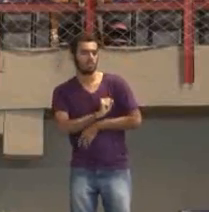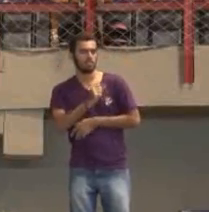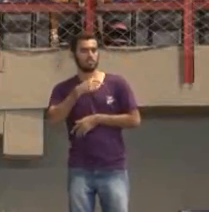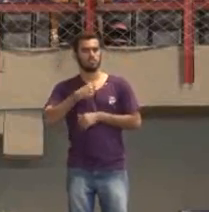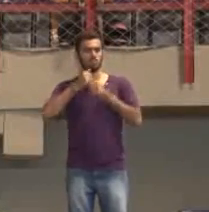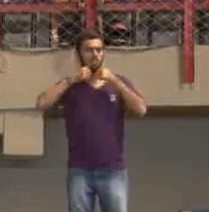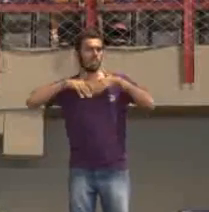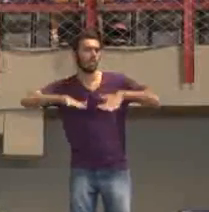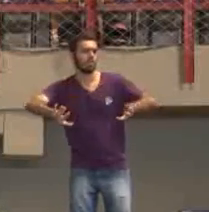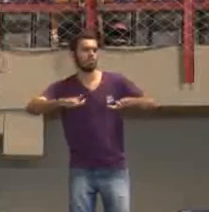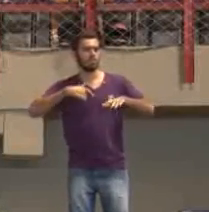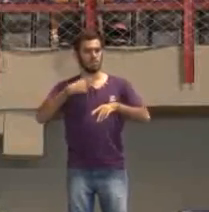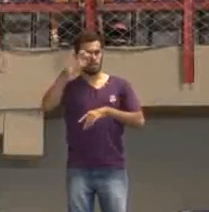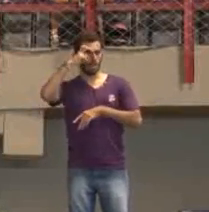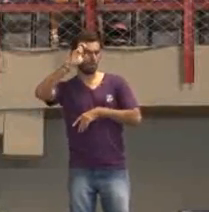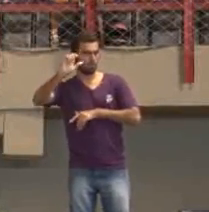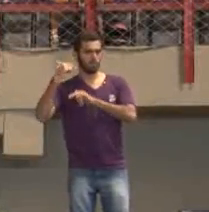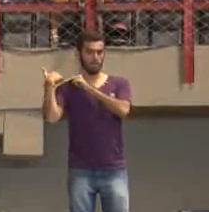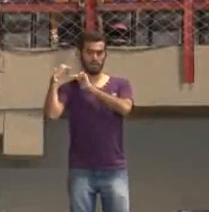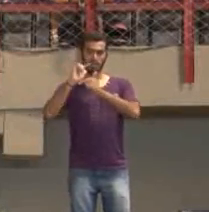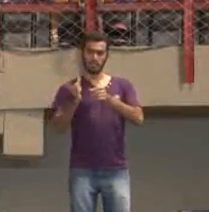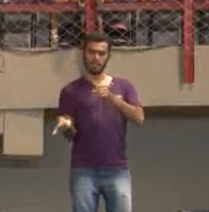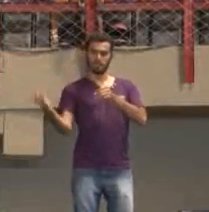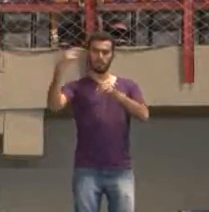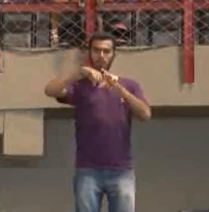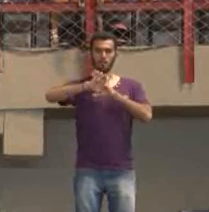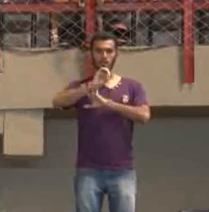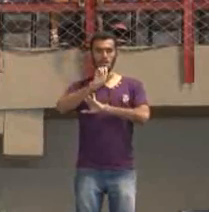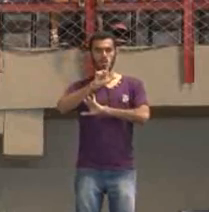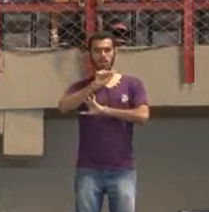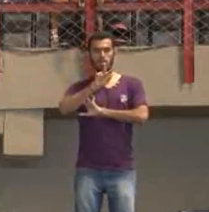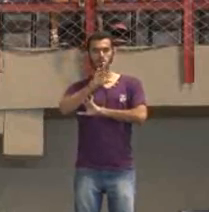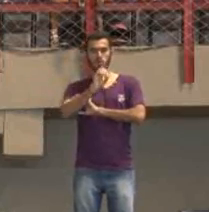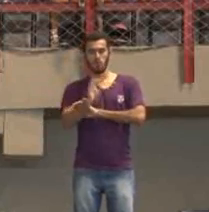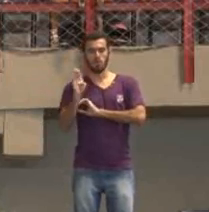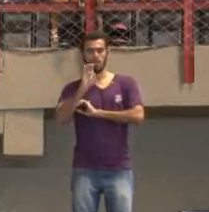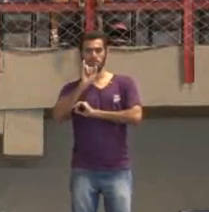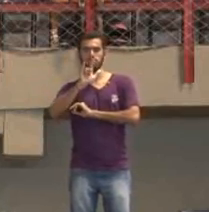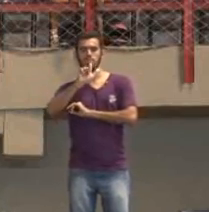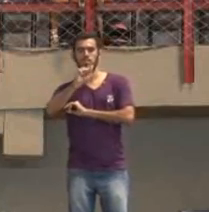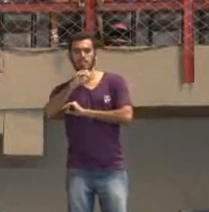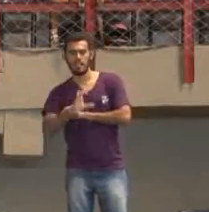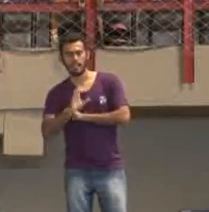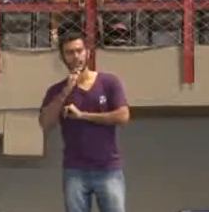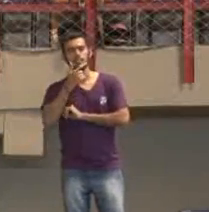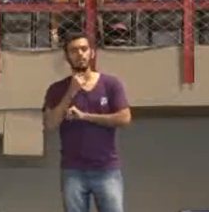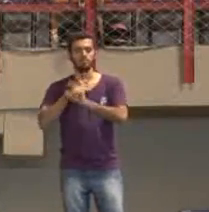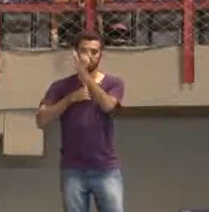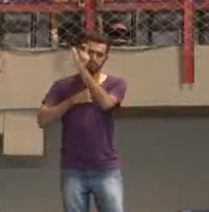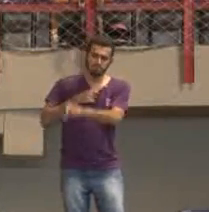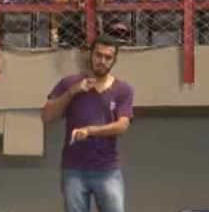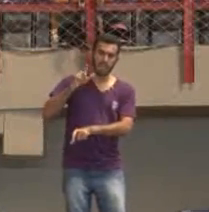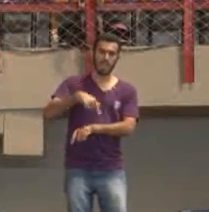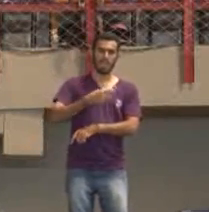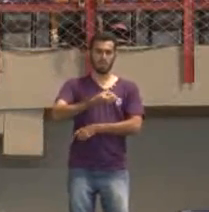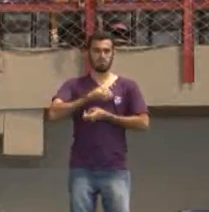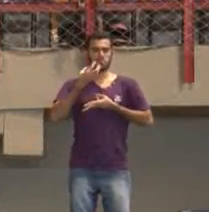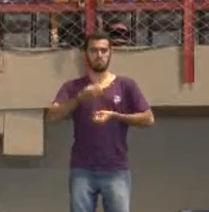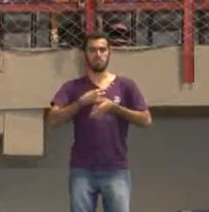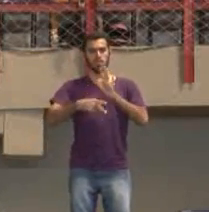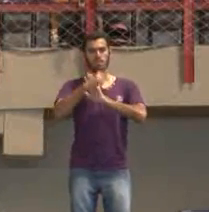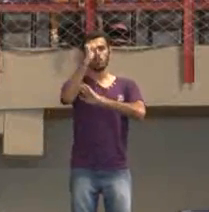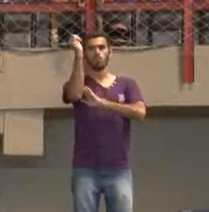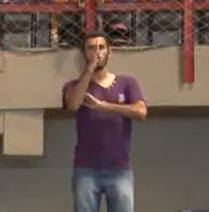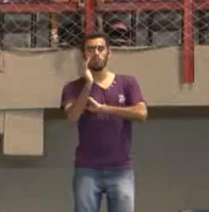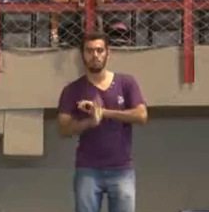cultura clássica volta com Olavo Bilac. Olavo Bilac vai ser esse poeta brasileiro que vai colocar a